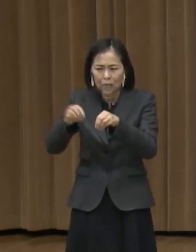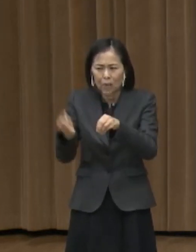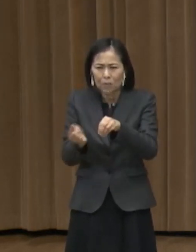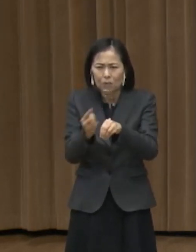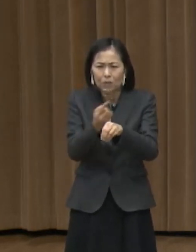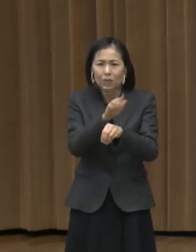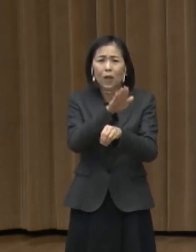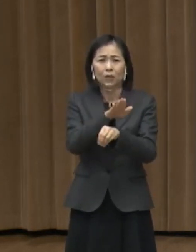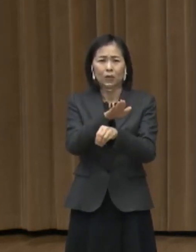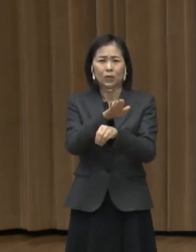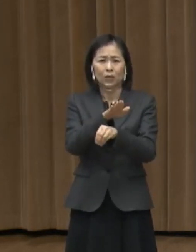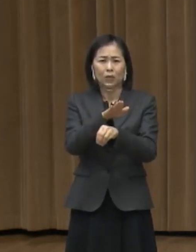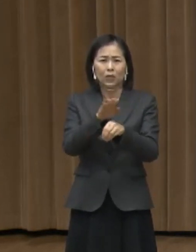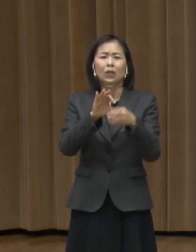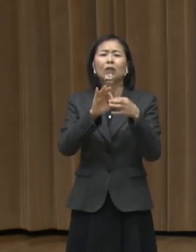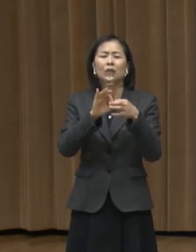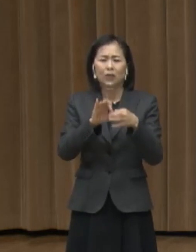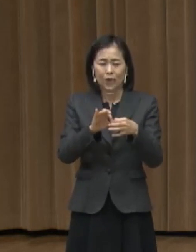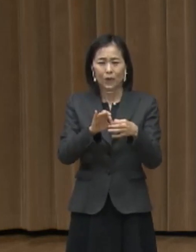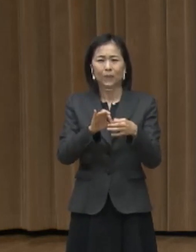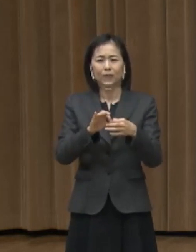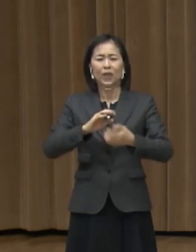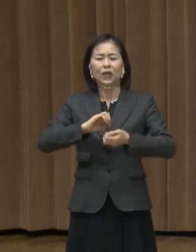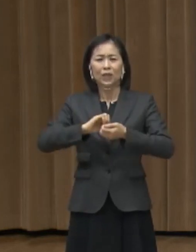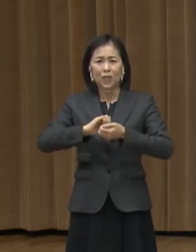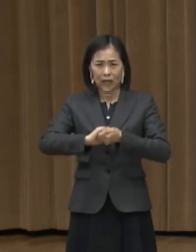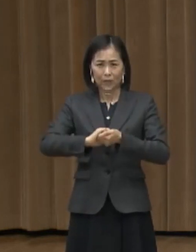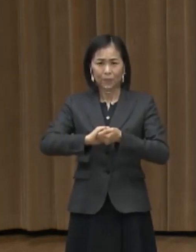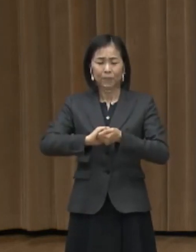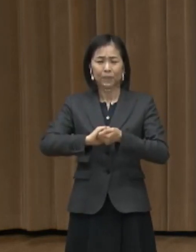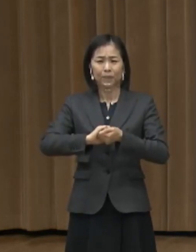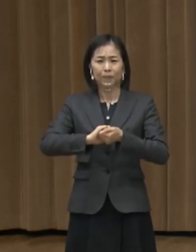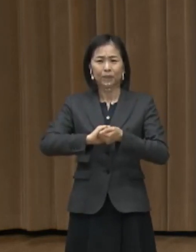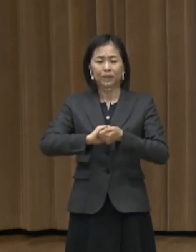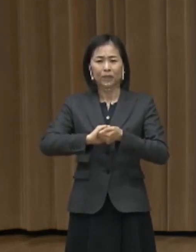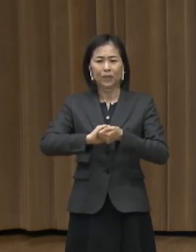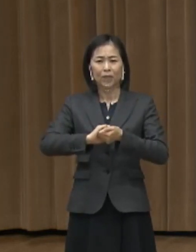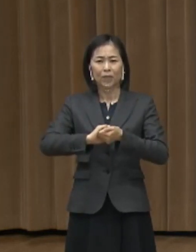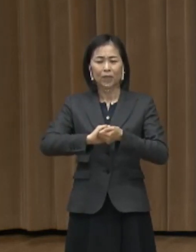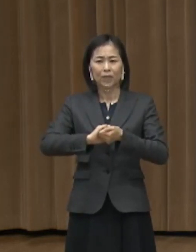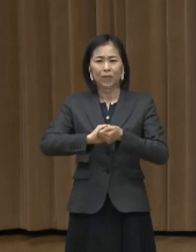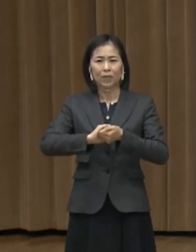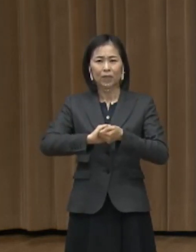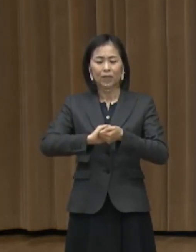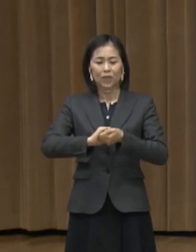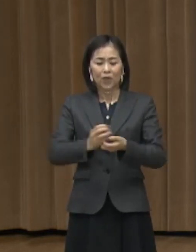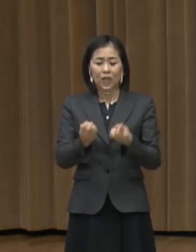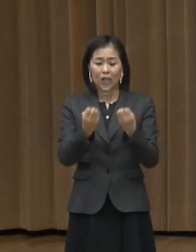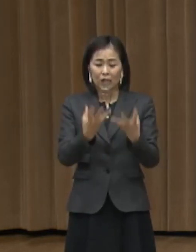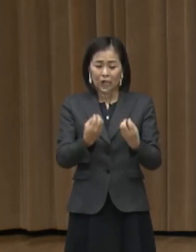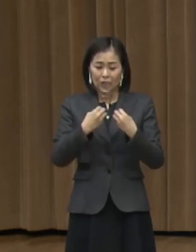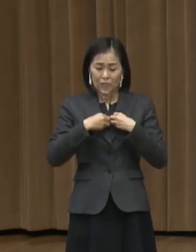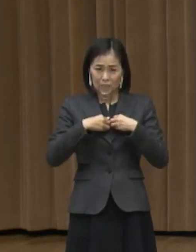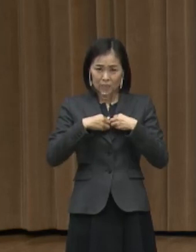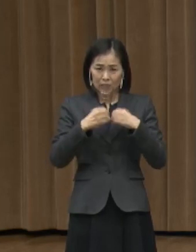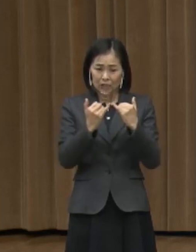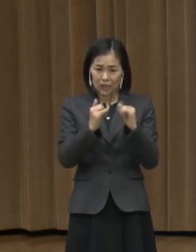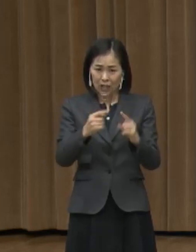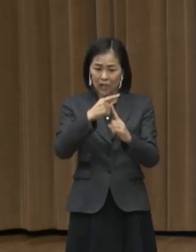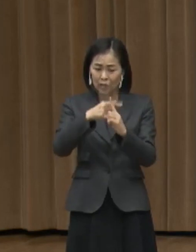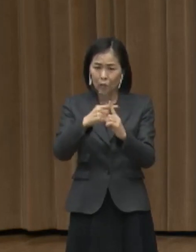時期でありますので、ぜひ特に、新規感染者、新規陽性者